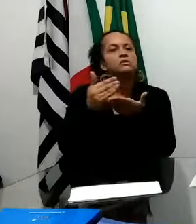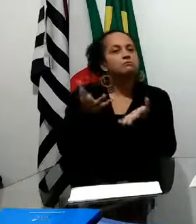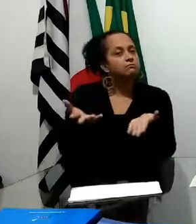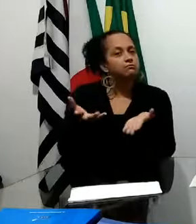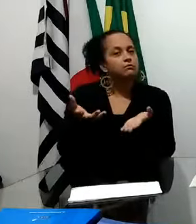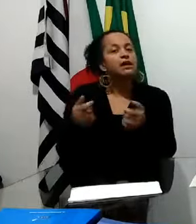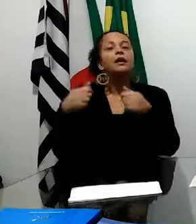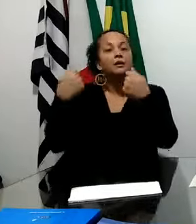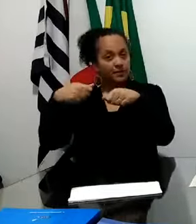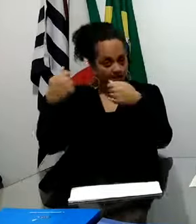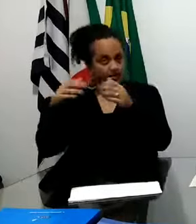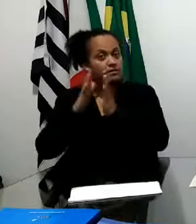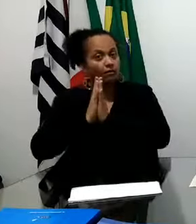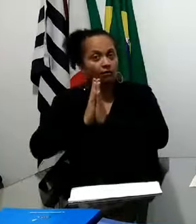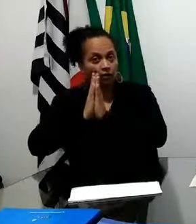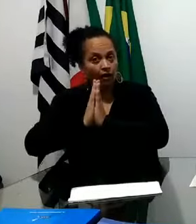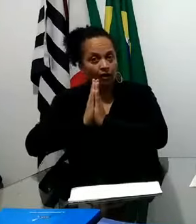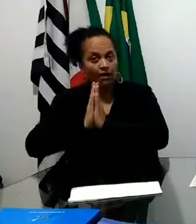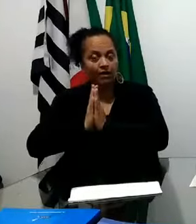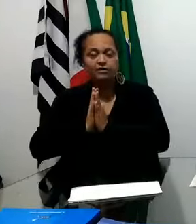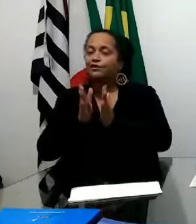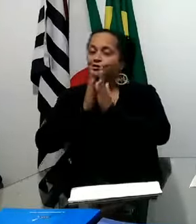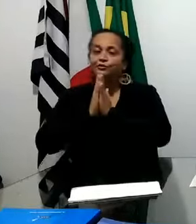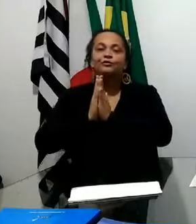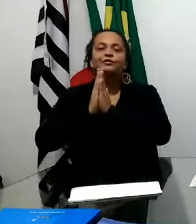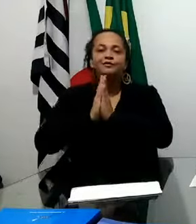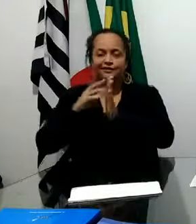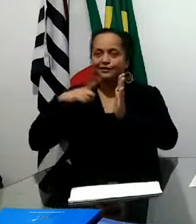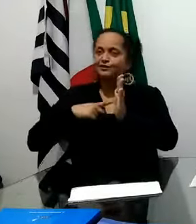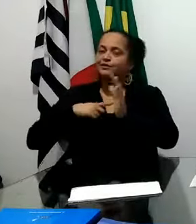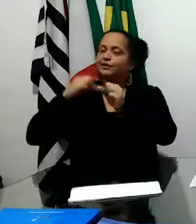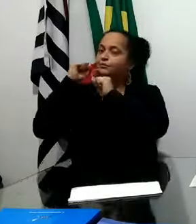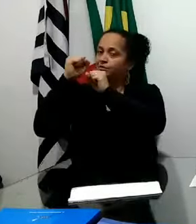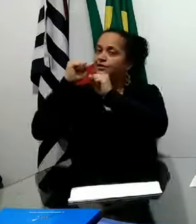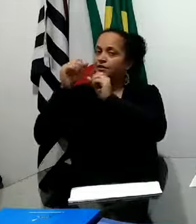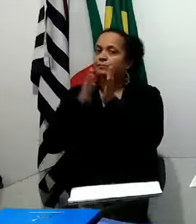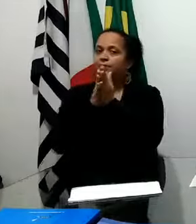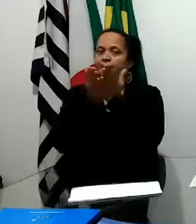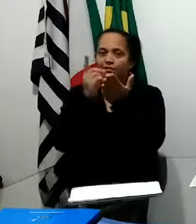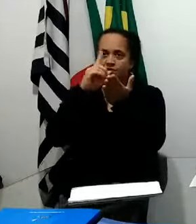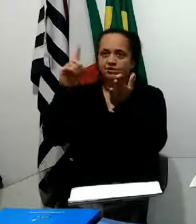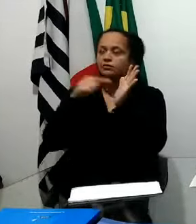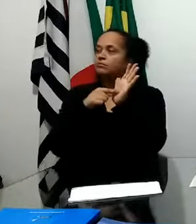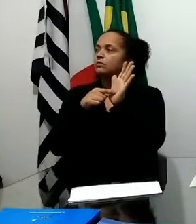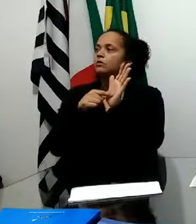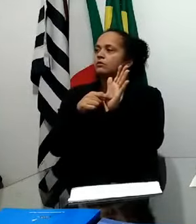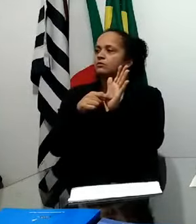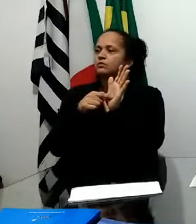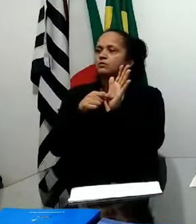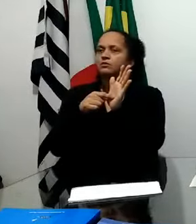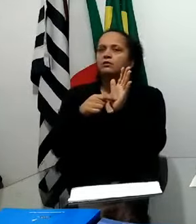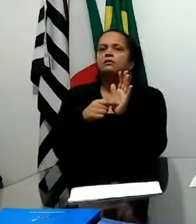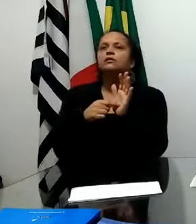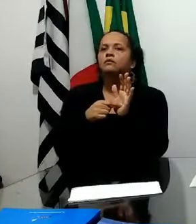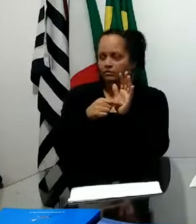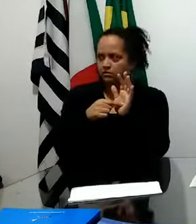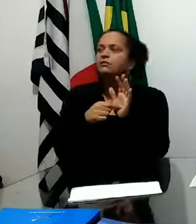oração tem poder. A Bíblia diz assim, a oração de um justo pode muito os seus efeitos. A Bíblia diz que a nós foi